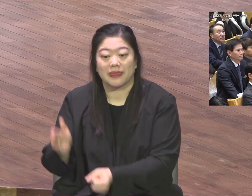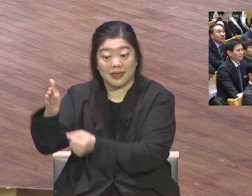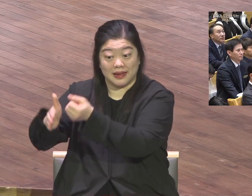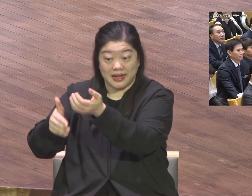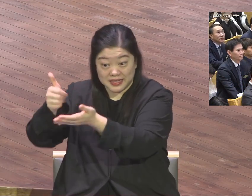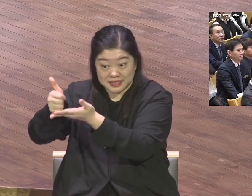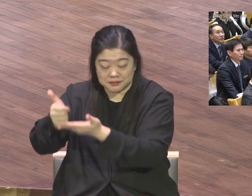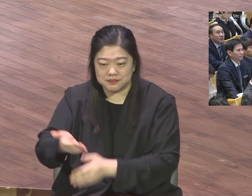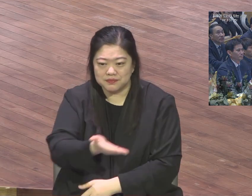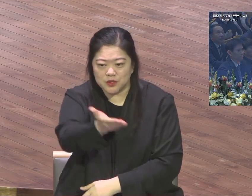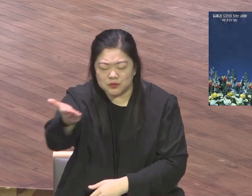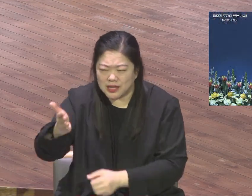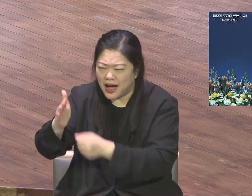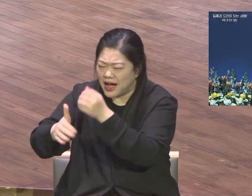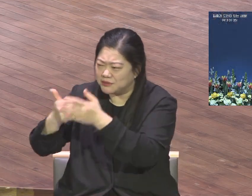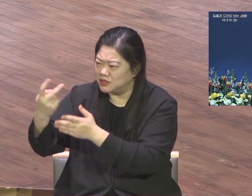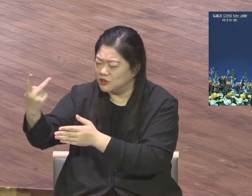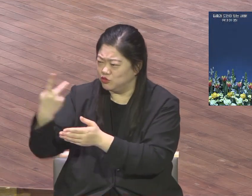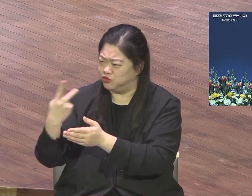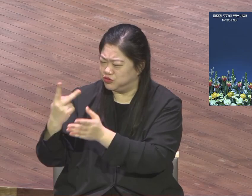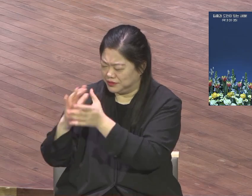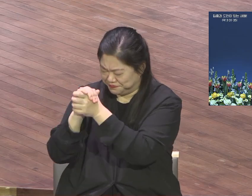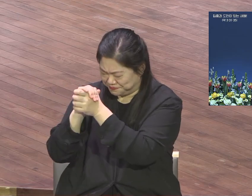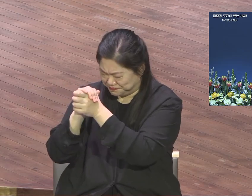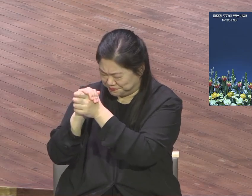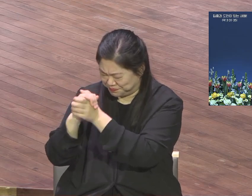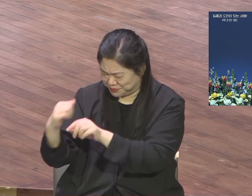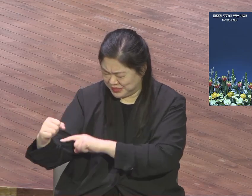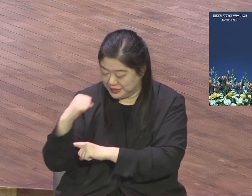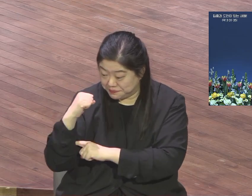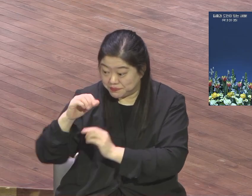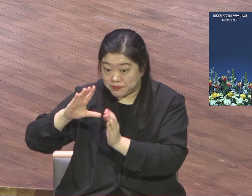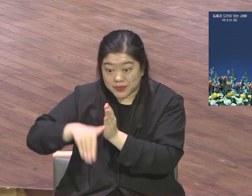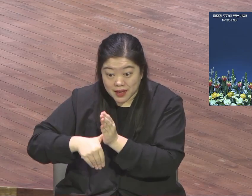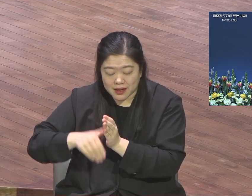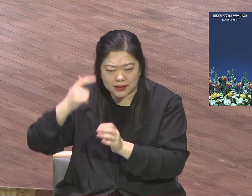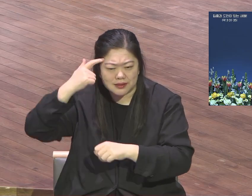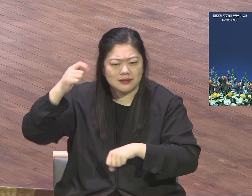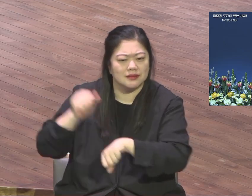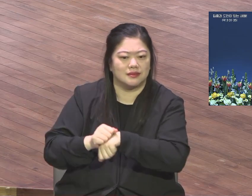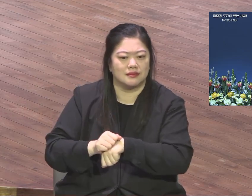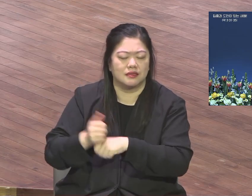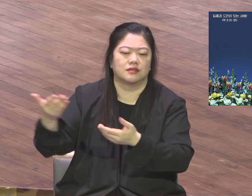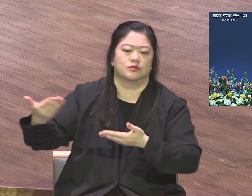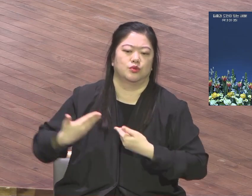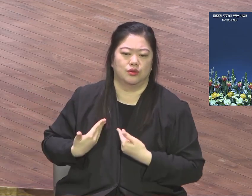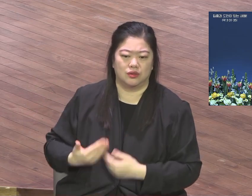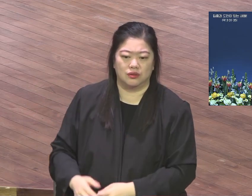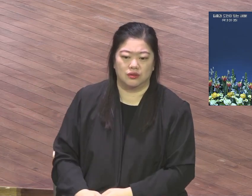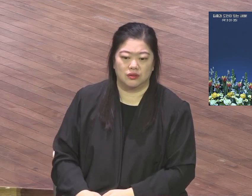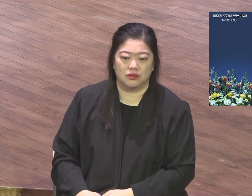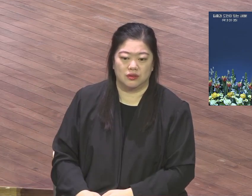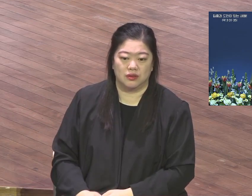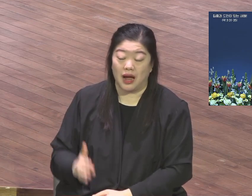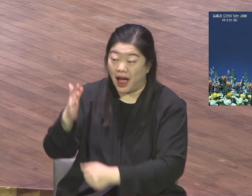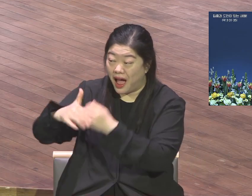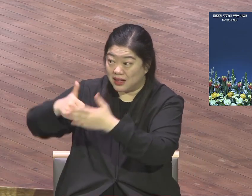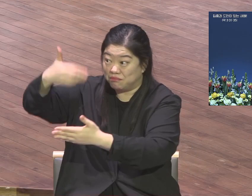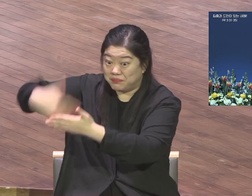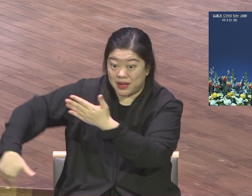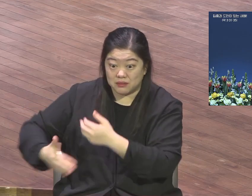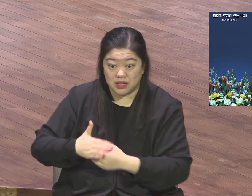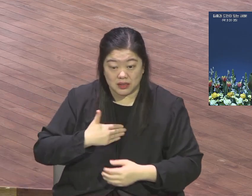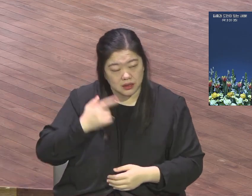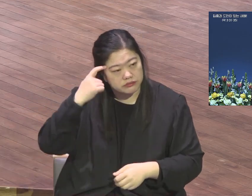창조적 지혜를 그때 주십니다. 창조적 지혜를. 직장을 다니면서도 하나님 창조적 지혜를 주시고 사업을